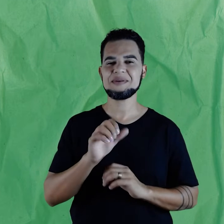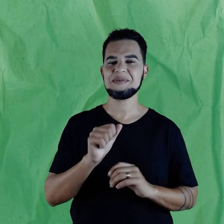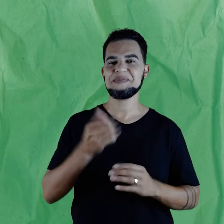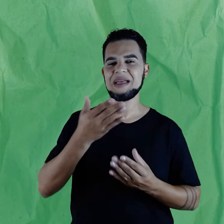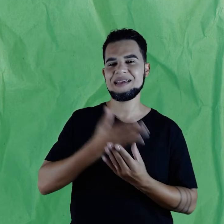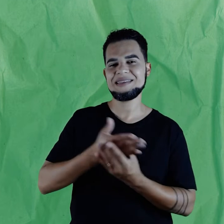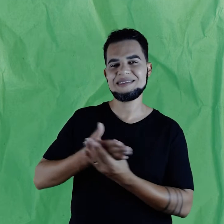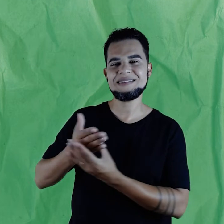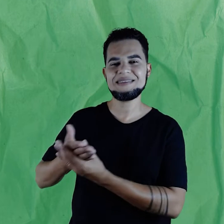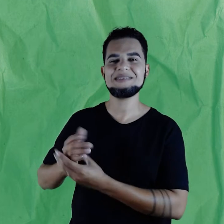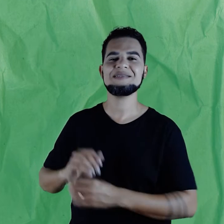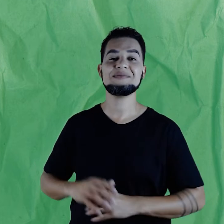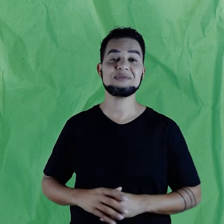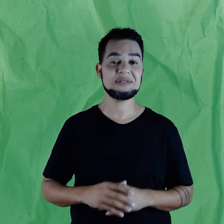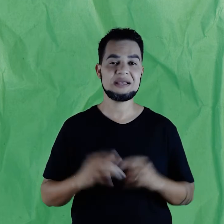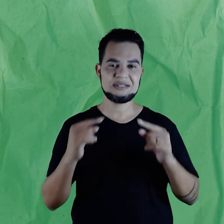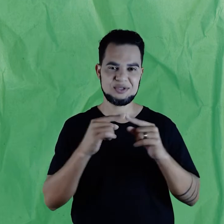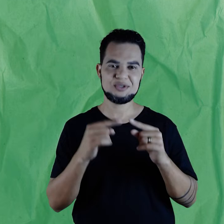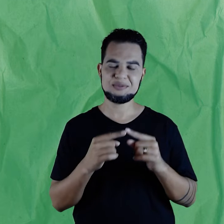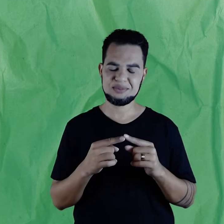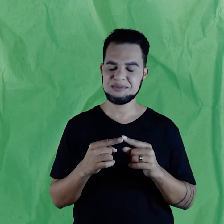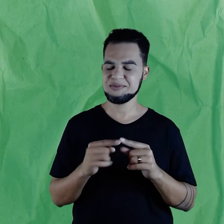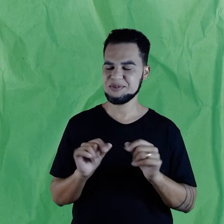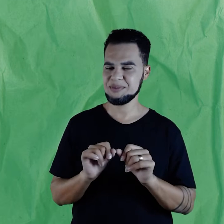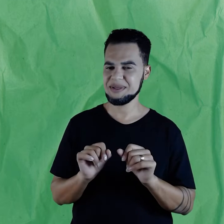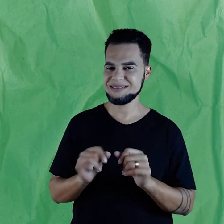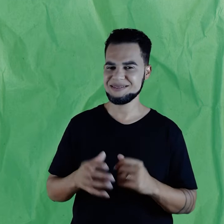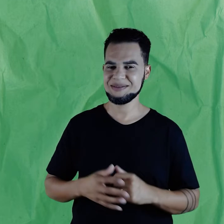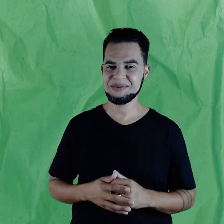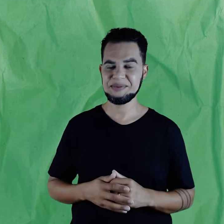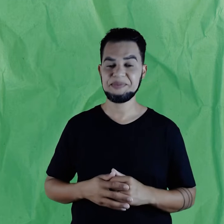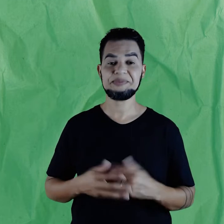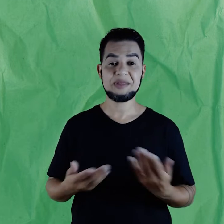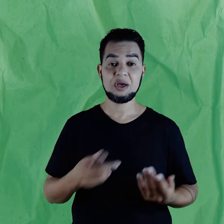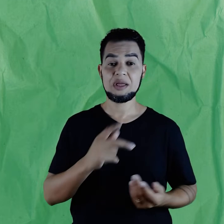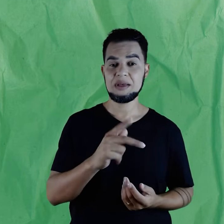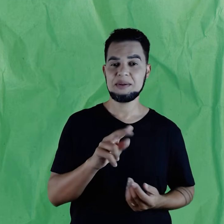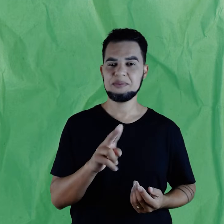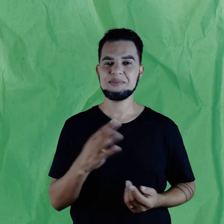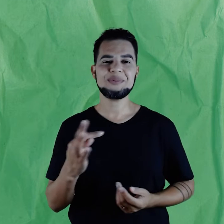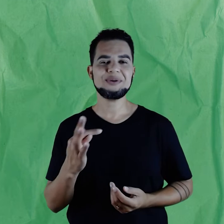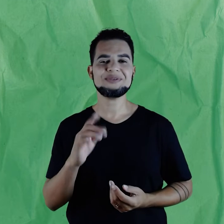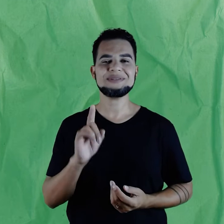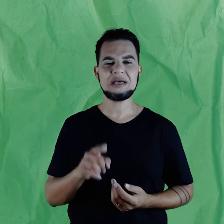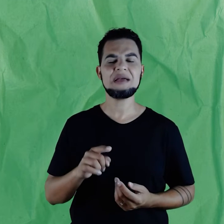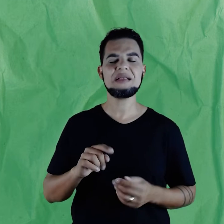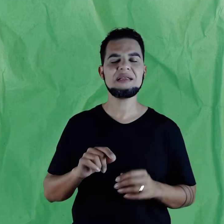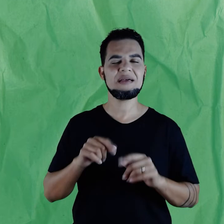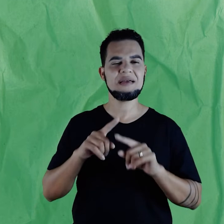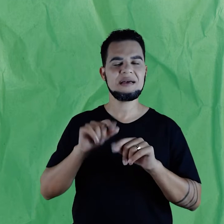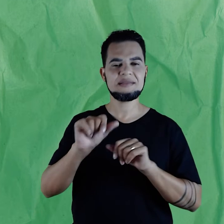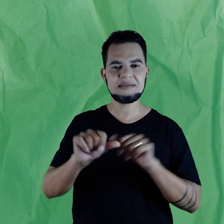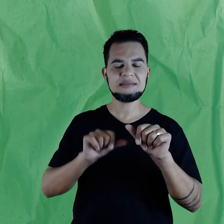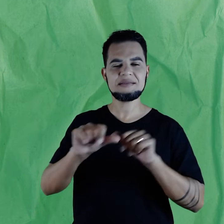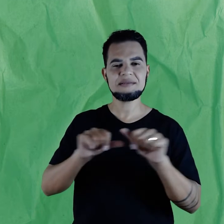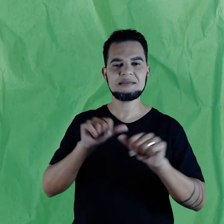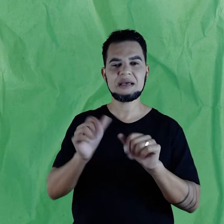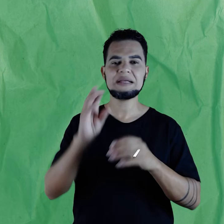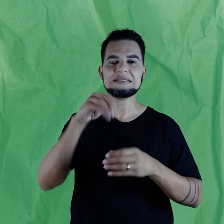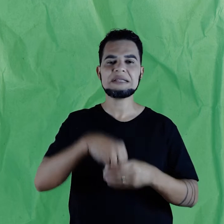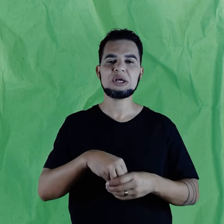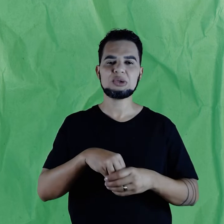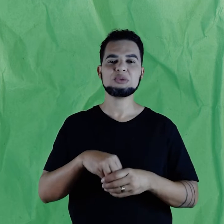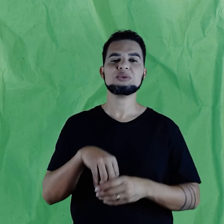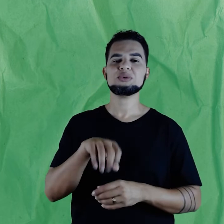arquivos, né, esse tipo de operação. Já o método PUT, ele edita e atualiza recursos no servidor,